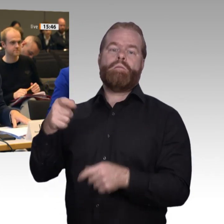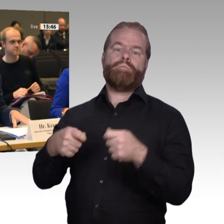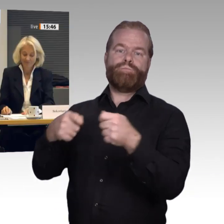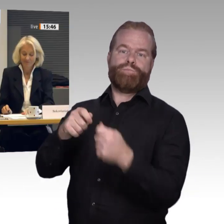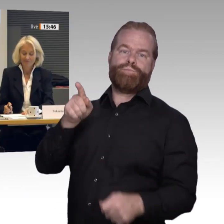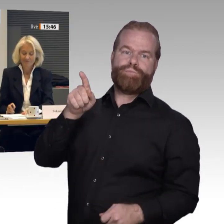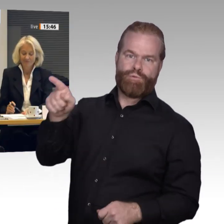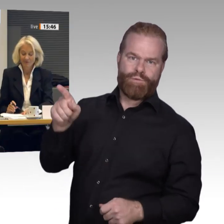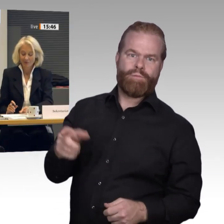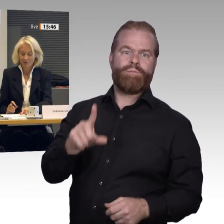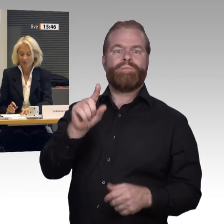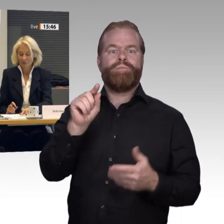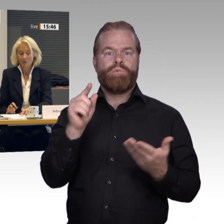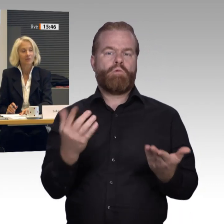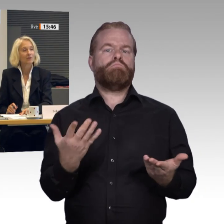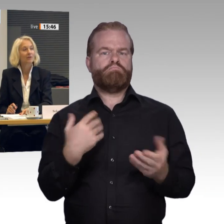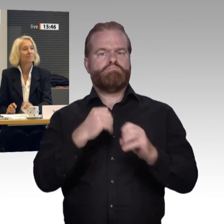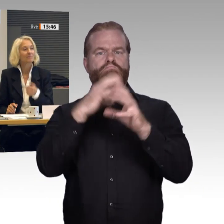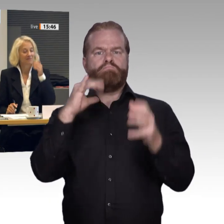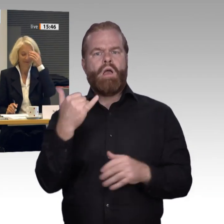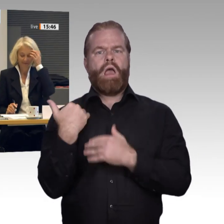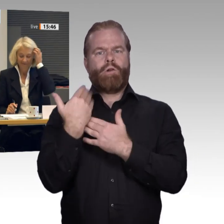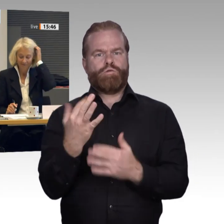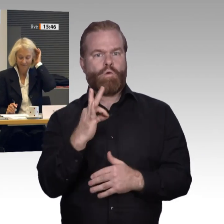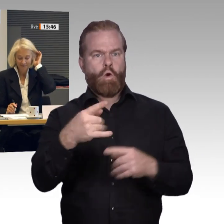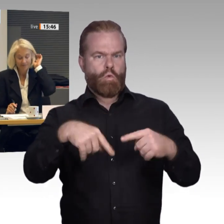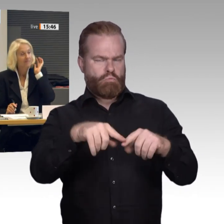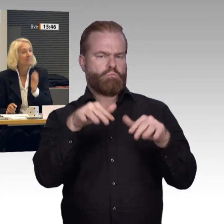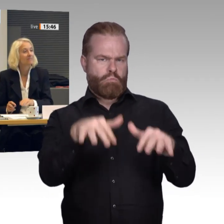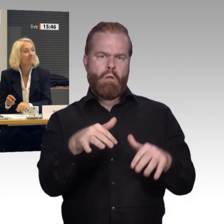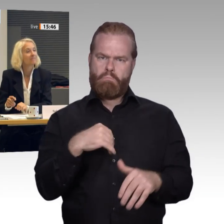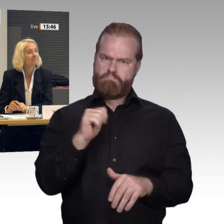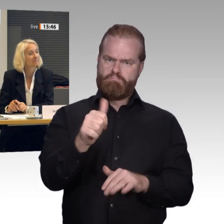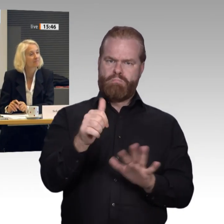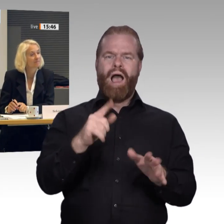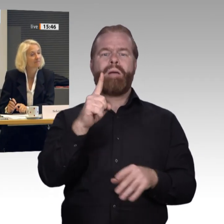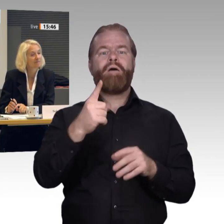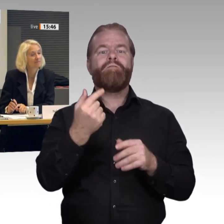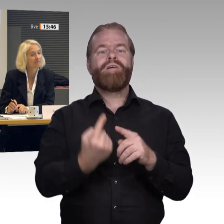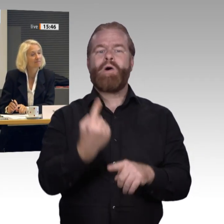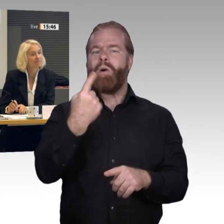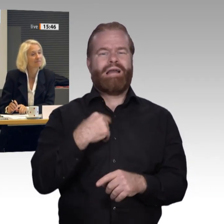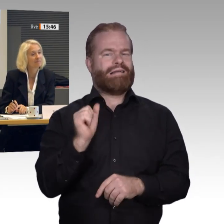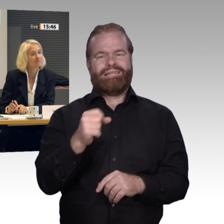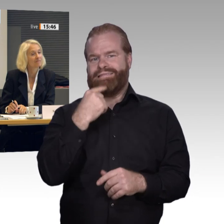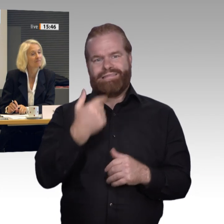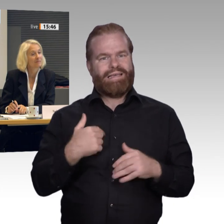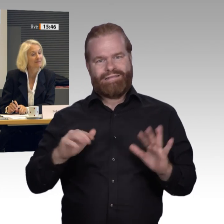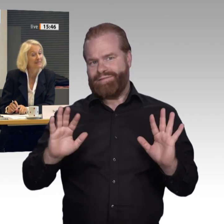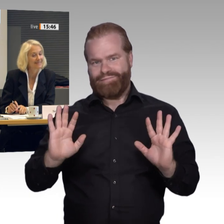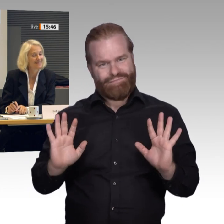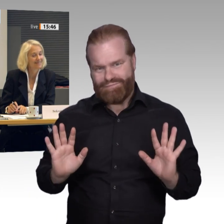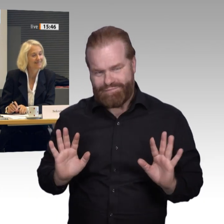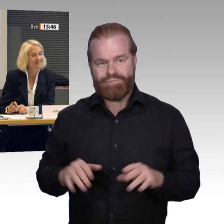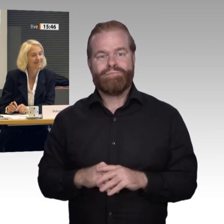Dankeschön, Herr Grampe. Und dann hat die Kollegin Glöckner das Wort. Vielen Dank, Herr Vorsitzender. Meine Frage geht